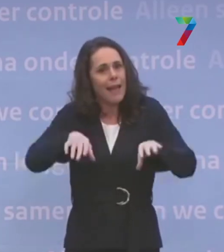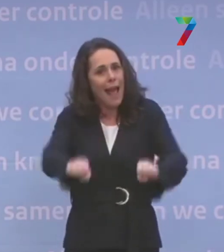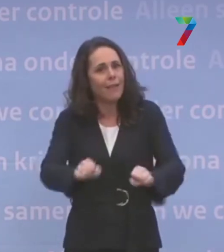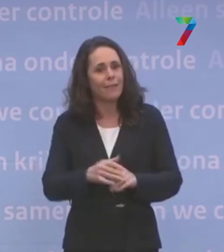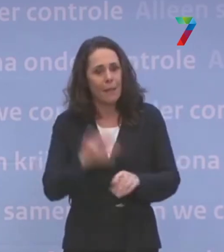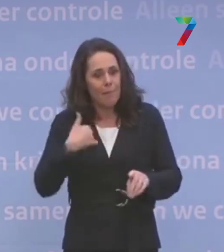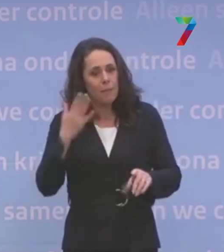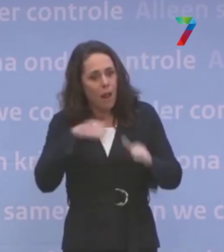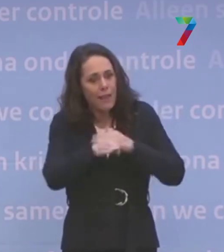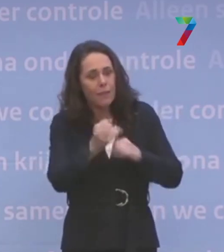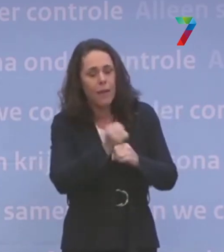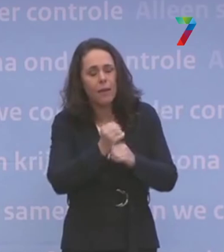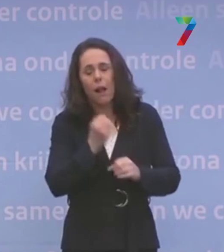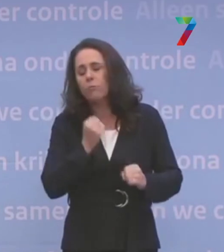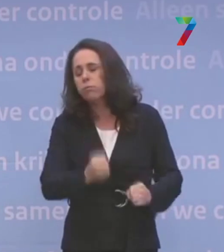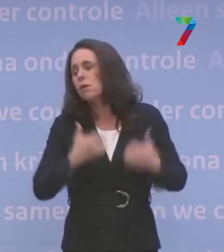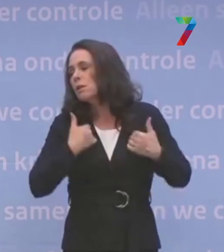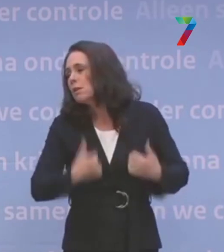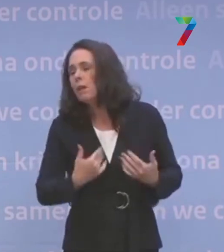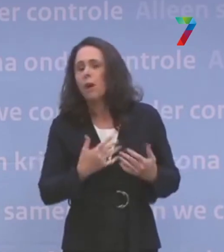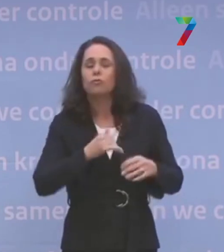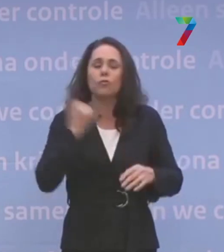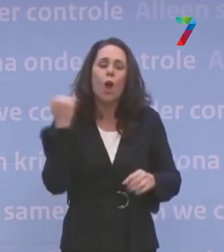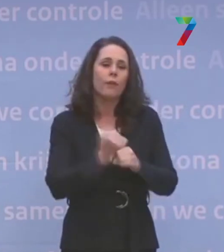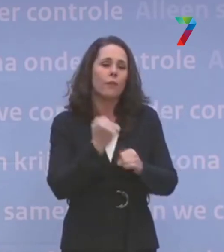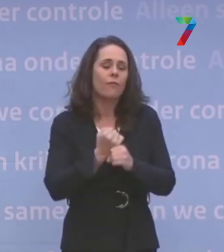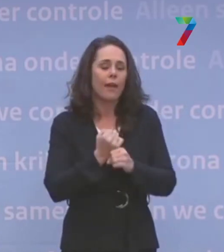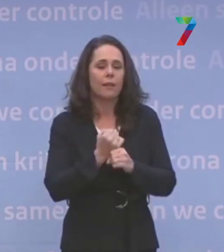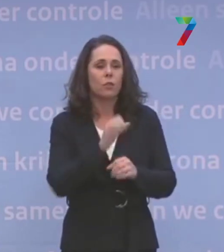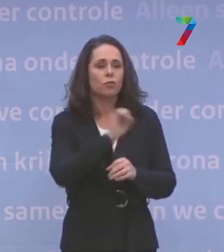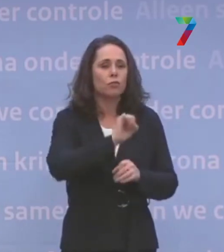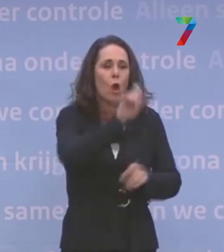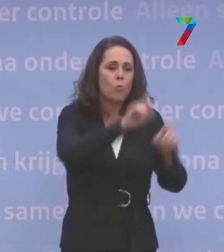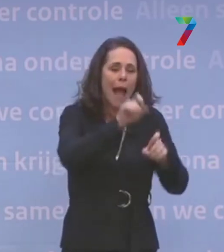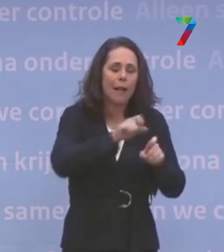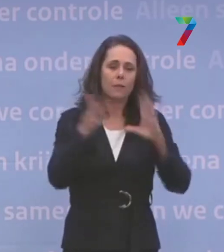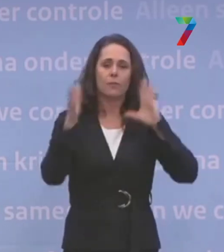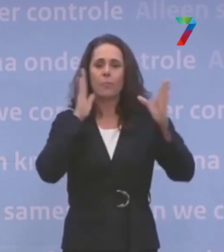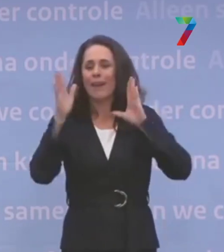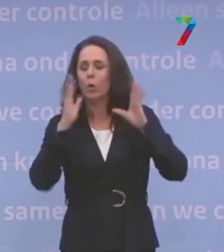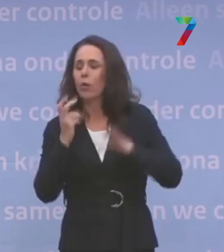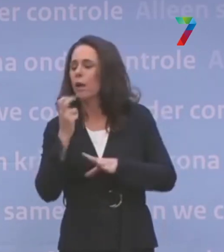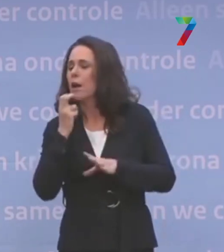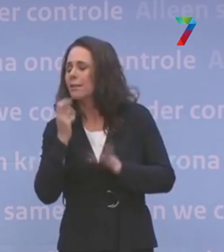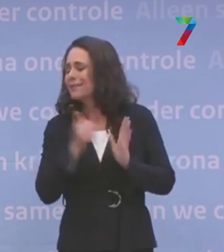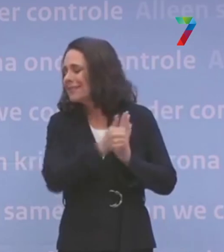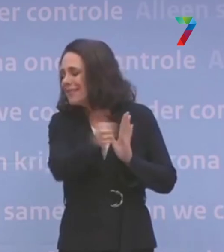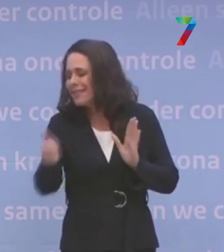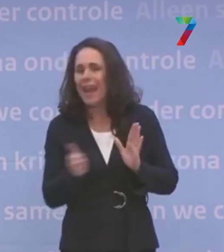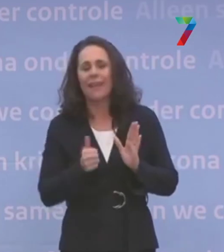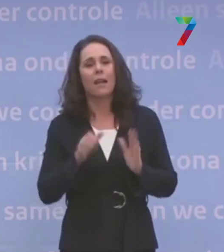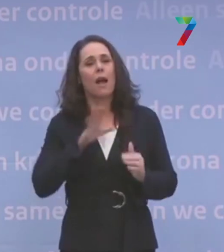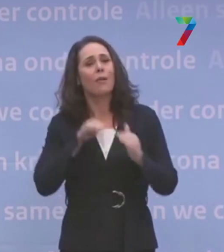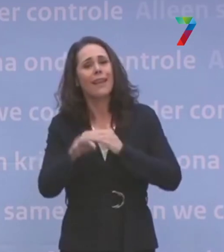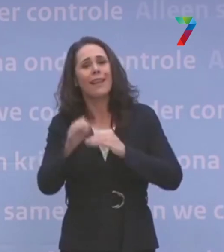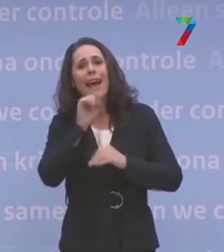al op tandvlees. Want die hebben al een ongelooflijke klus gedaan van schoonmakers tot en met verpleegkundigen en artsen om die ziekenhuizen op te schalen. Hetzelfde in de ouderenzorg. En